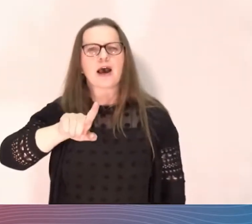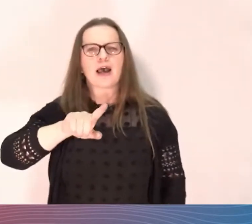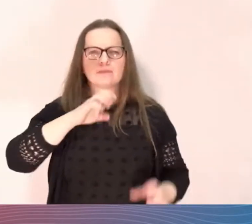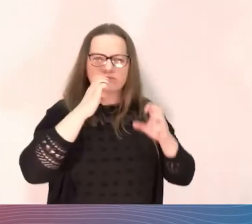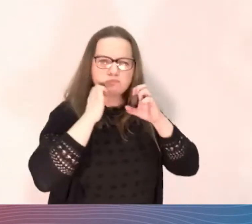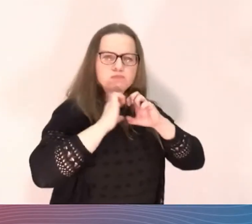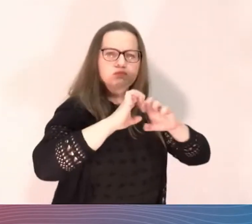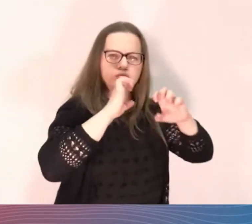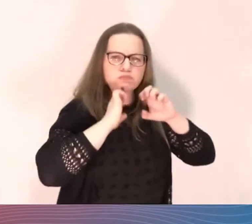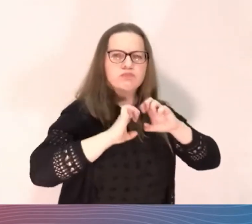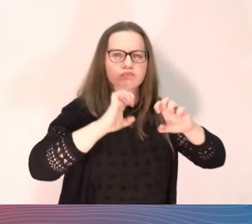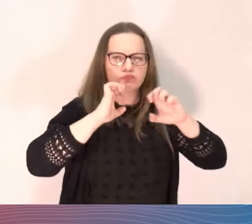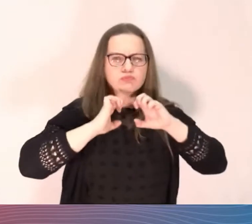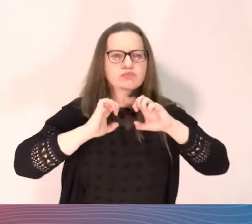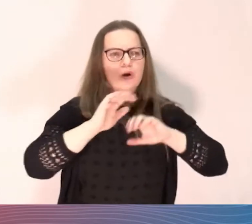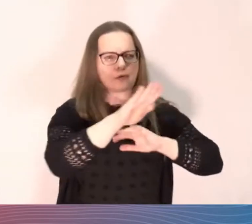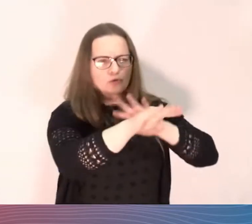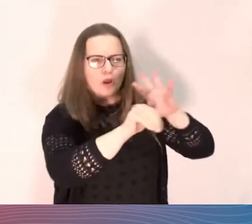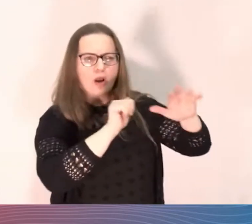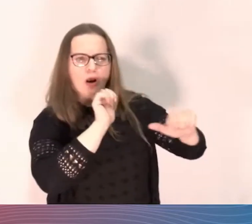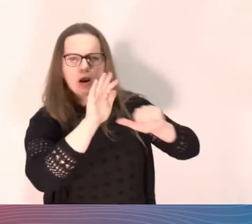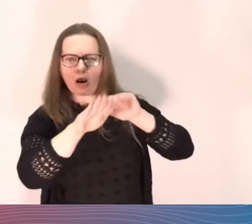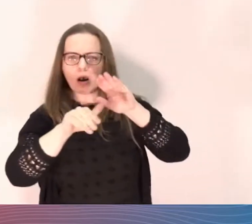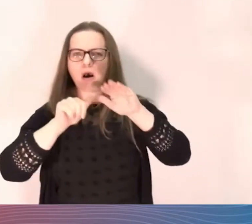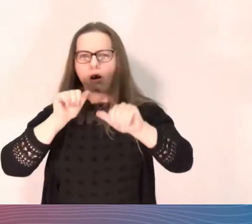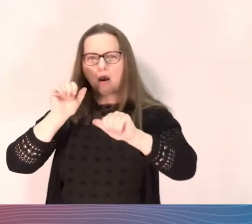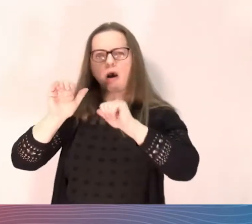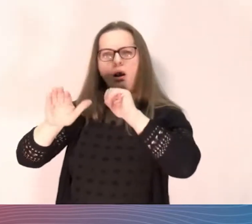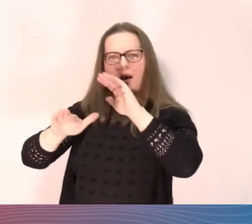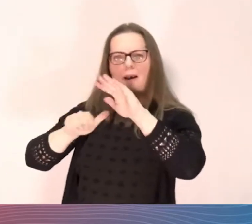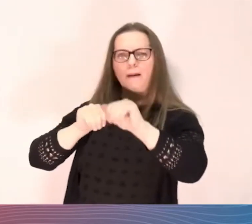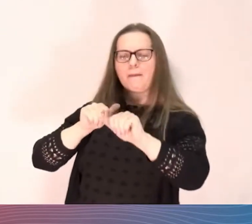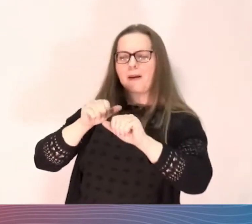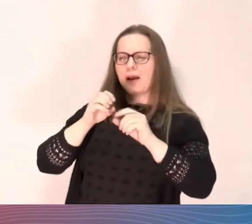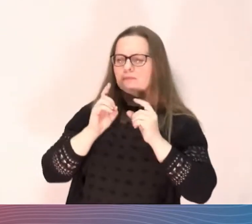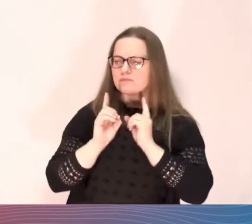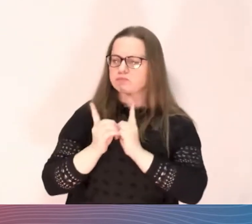as nações, porque toda a autoridade já me foi dada no céu e na